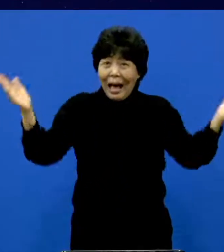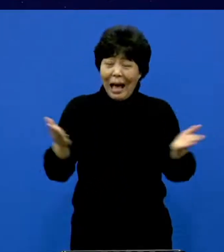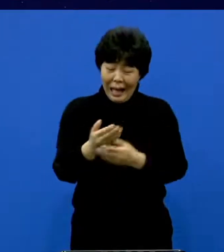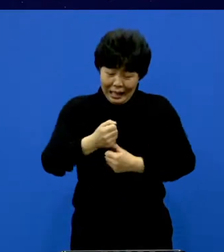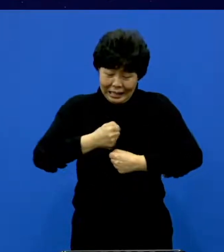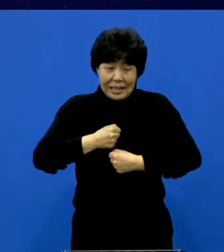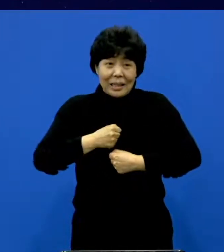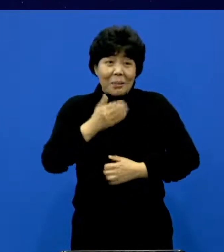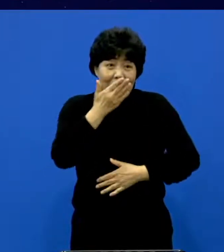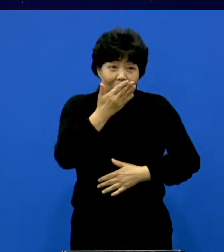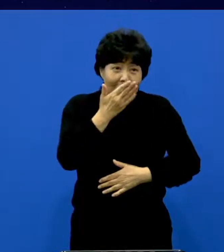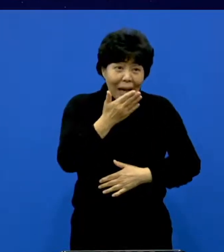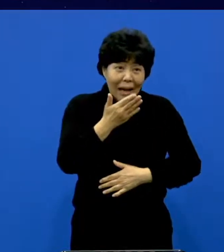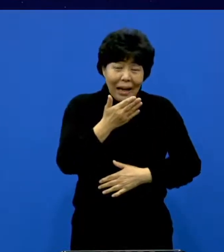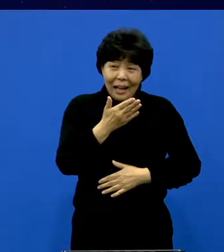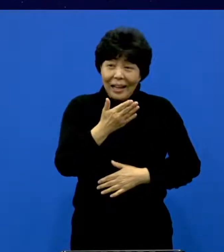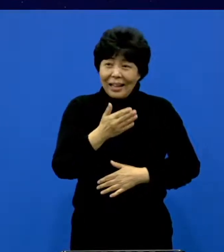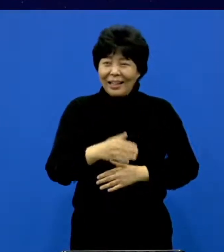그런 사람이 몇 명이나 되겠습니까?